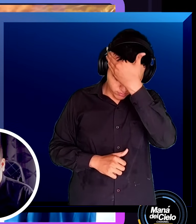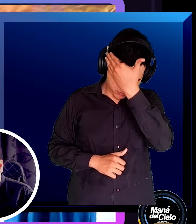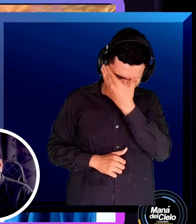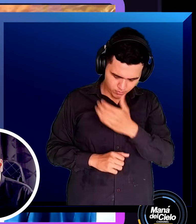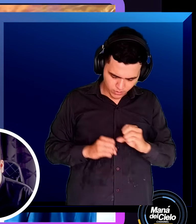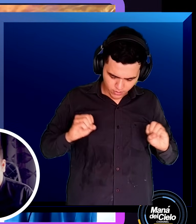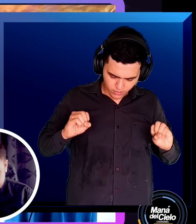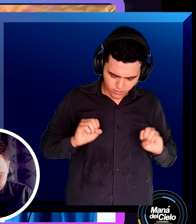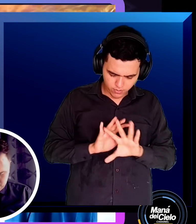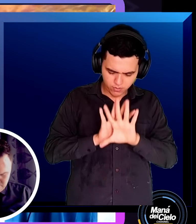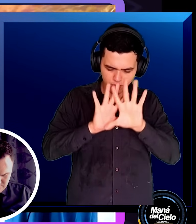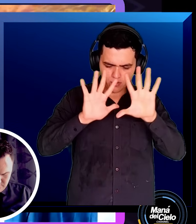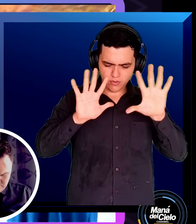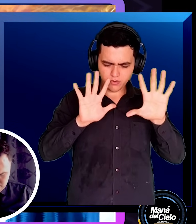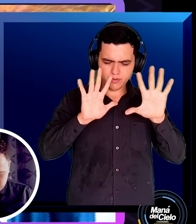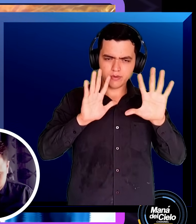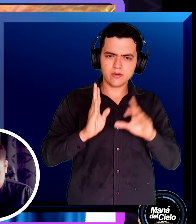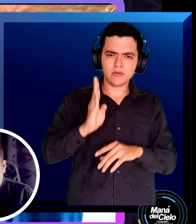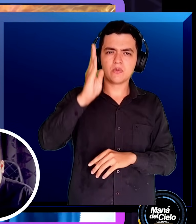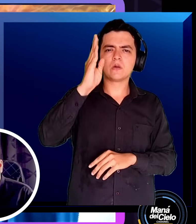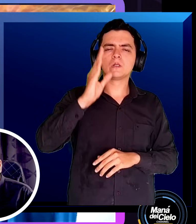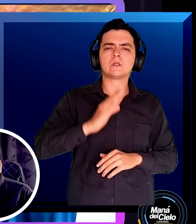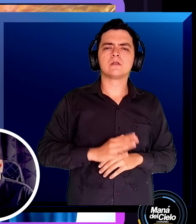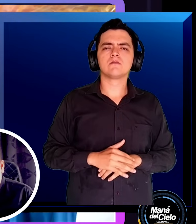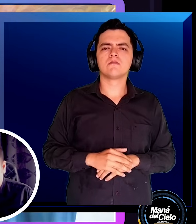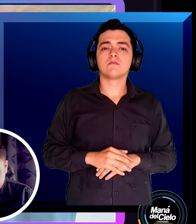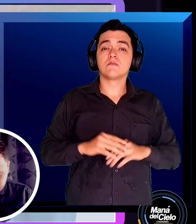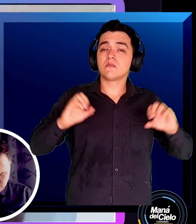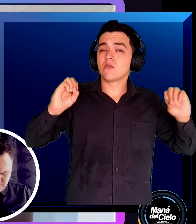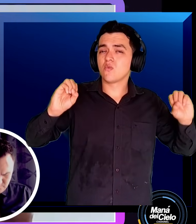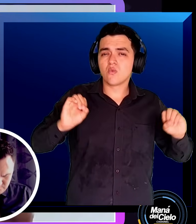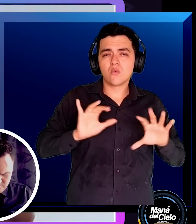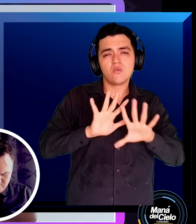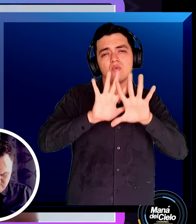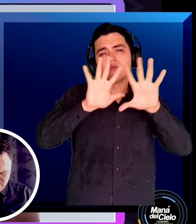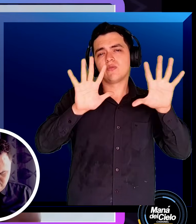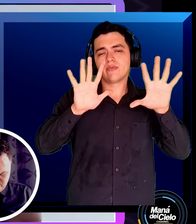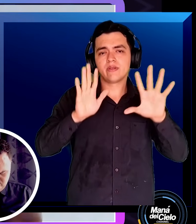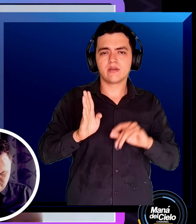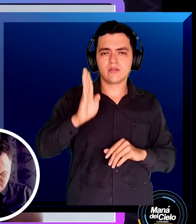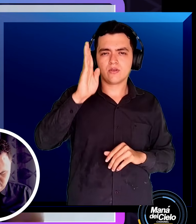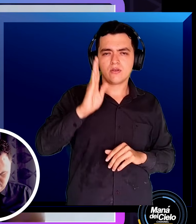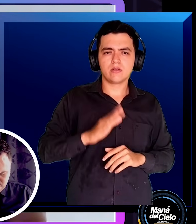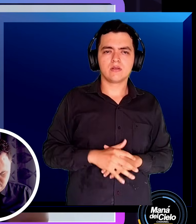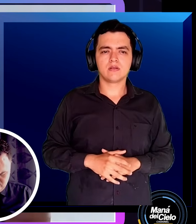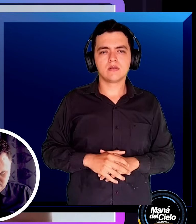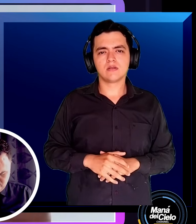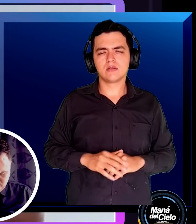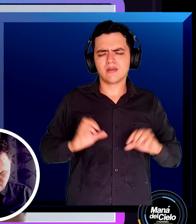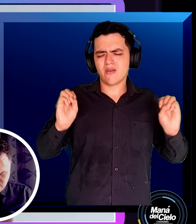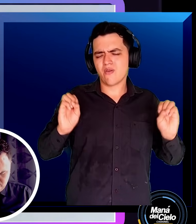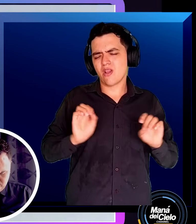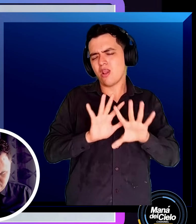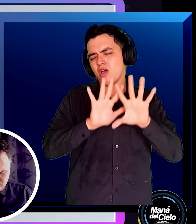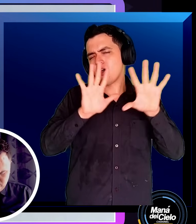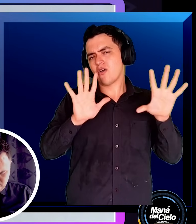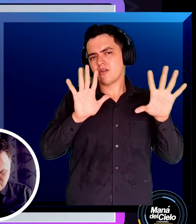dice Esdras, un alto en el camino. ¿Cómo se necesita en este tiempo líderes